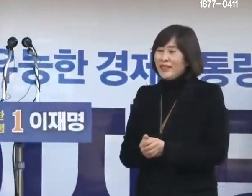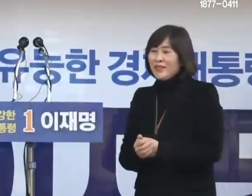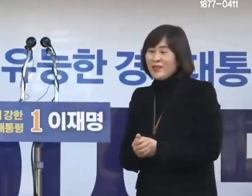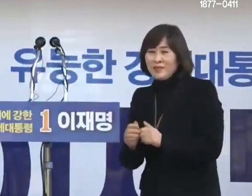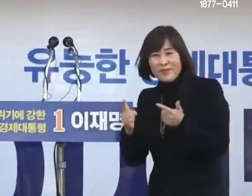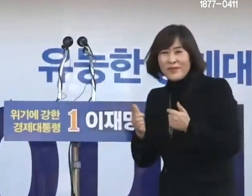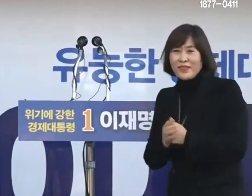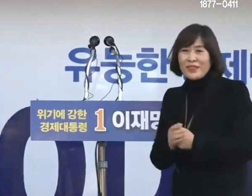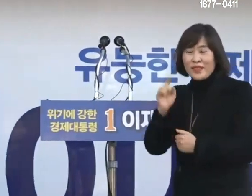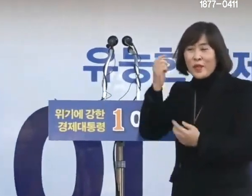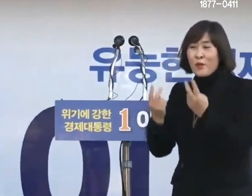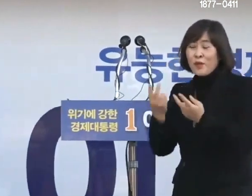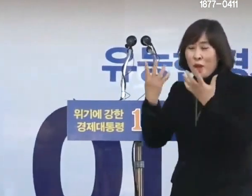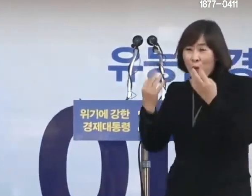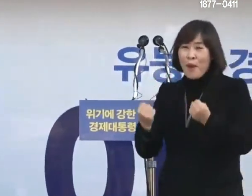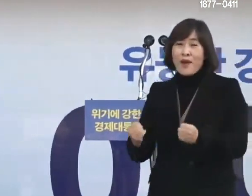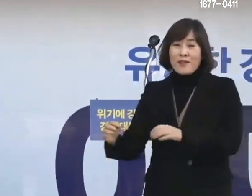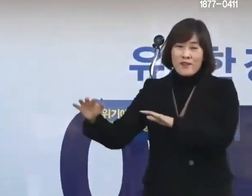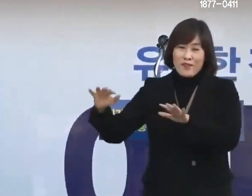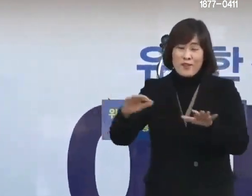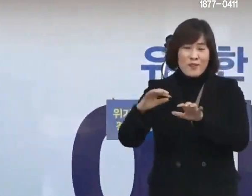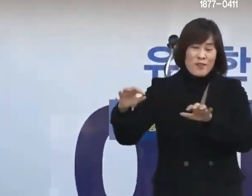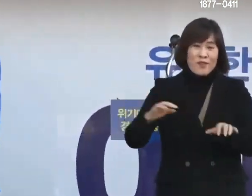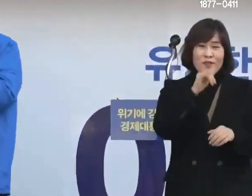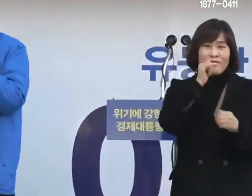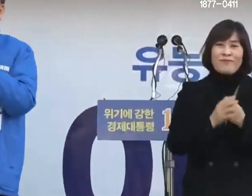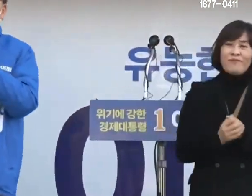아니겠죠? 생각보다 많은 분들이 오셔서 그러겠죠?